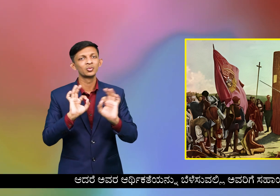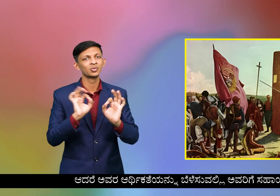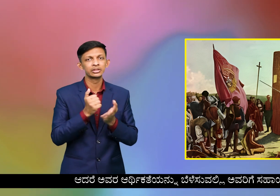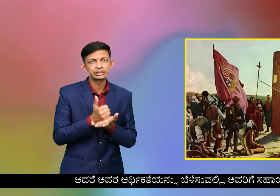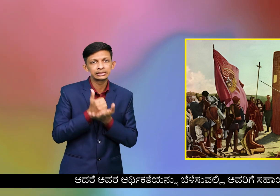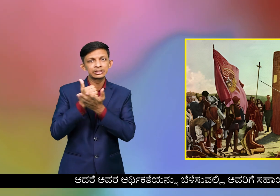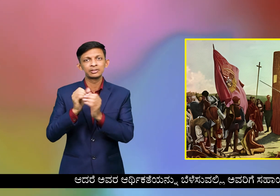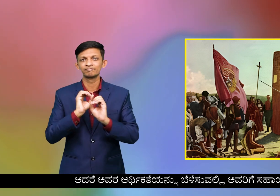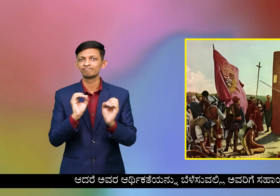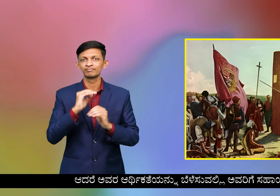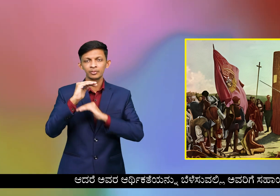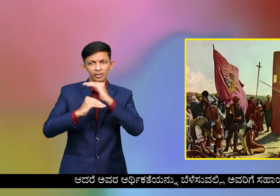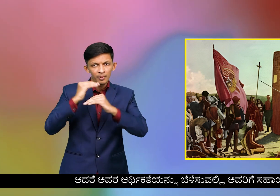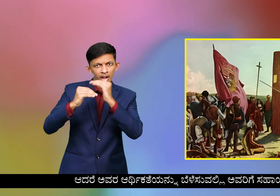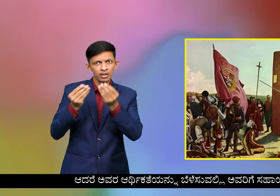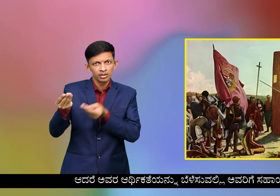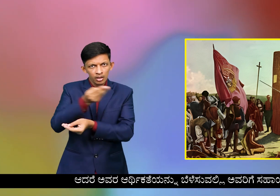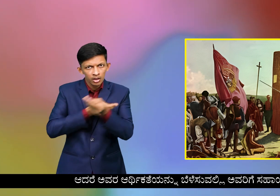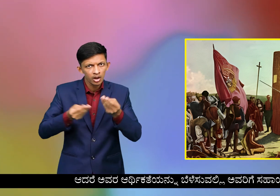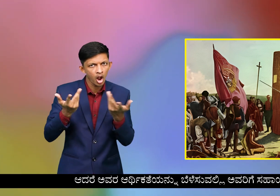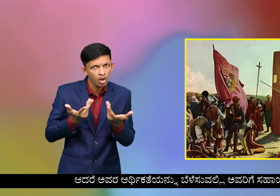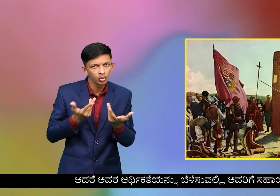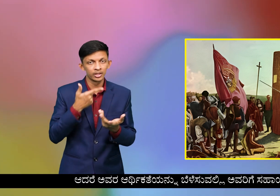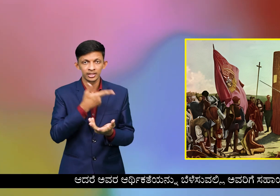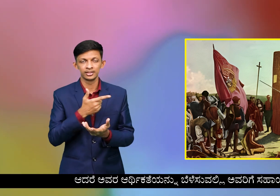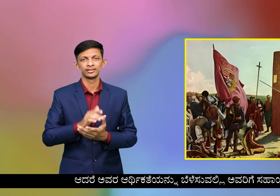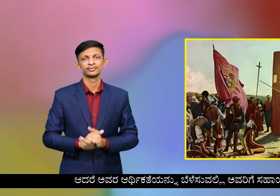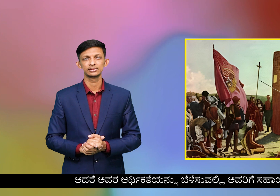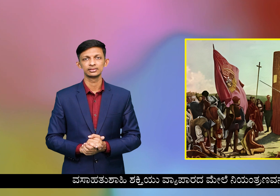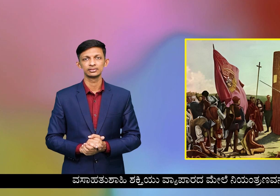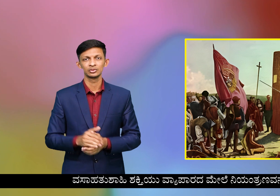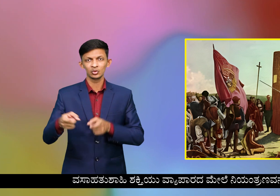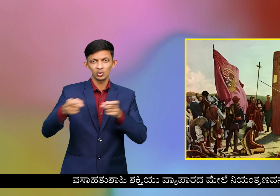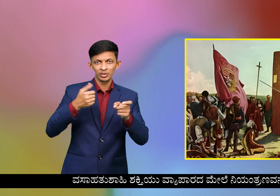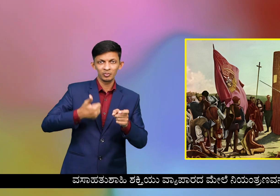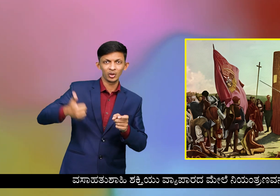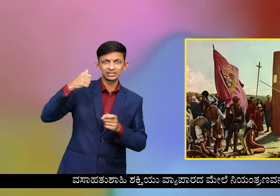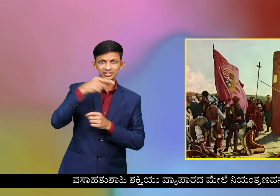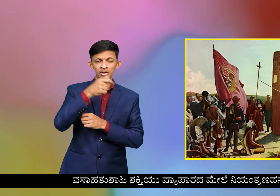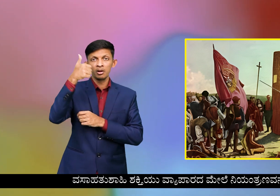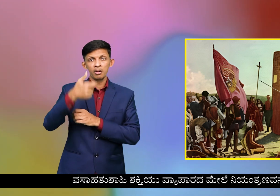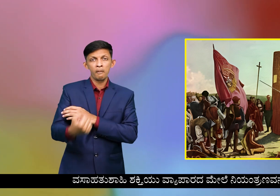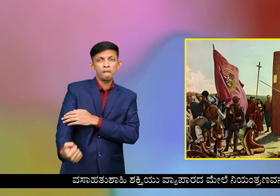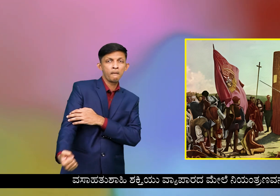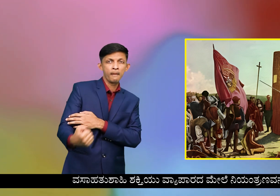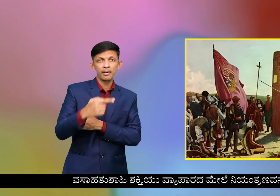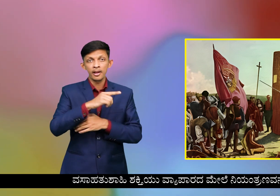ಅವರ ಆರ್ಥಿಕತೆಯನ್ನು ಬೆಳೆಸುವಲ್ಲಿ ಅವರಿಗೆ ಸಹಾಯ ಮಾಡಲಿಲ್ಲ. ವಸಾಹತುಶಾಹಿ ಶಕ್ತಿಯು ವ್ಯಾಪಾರದ